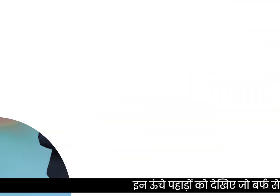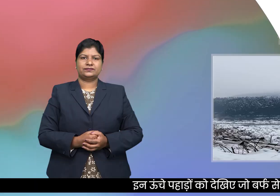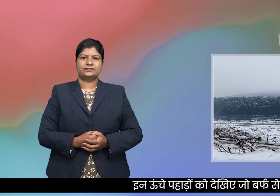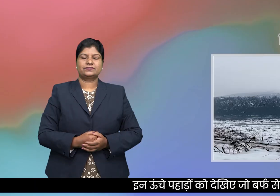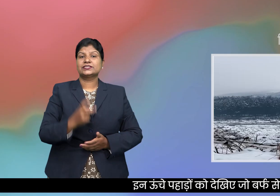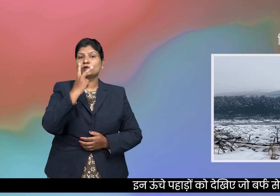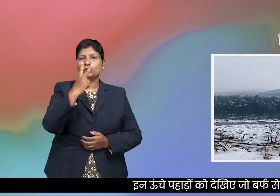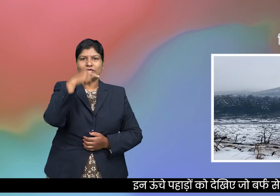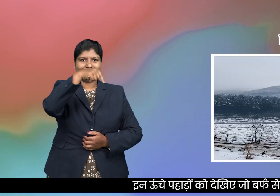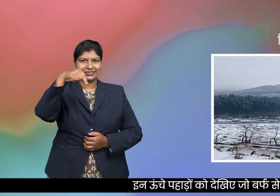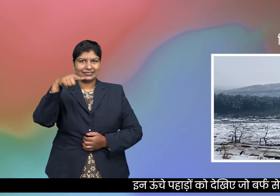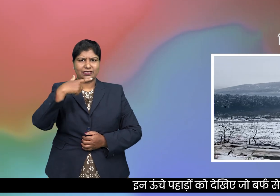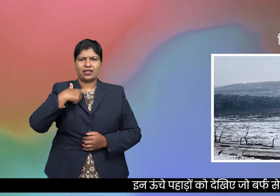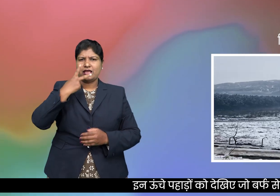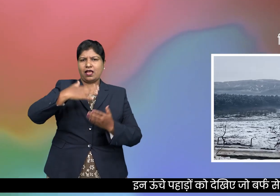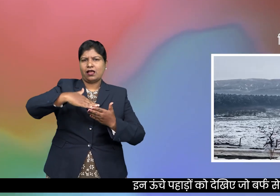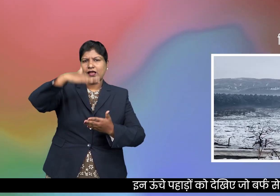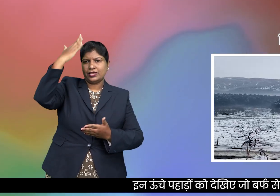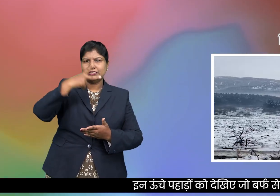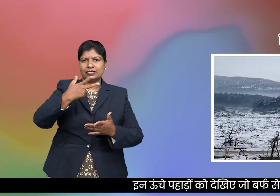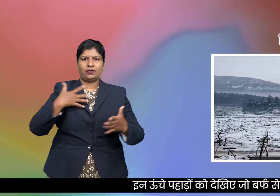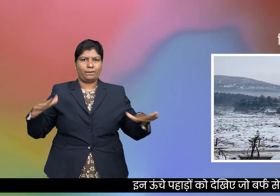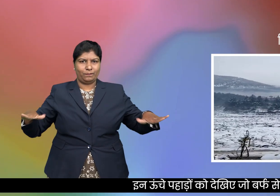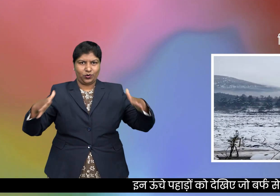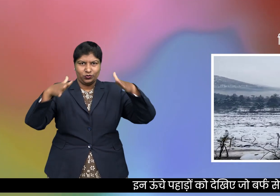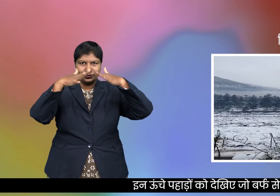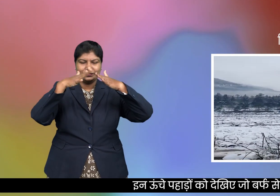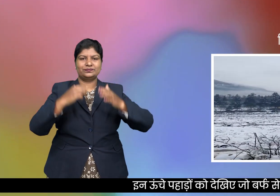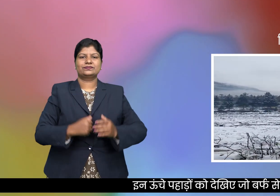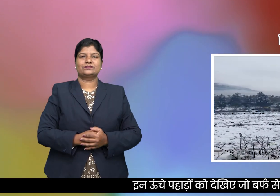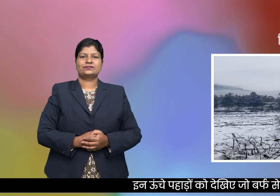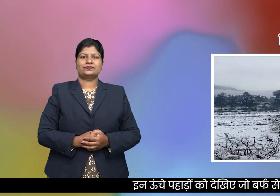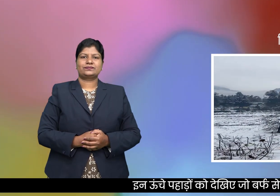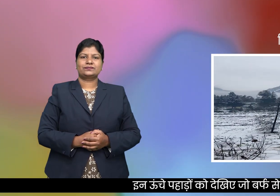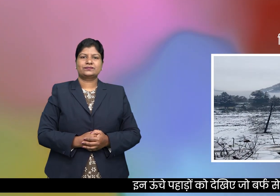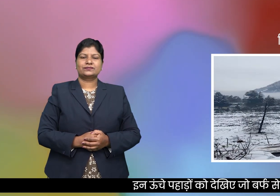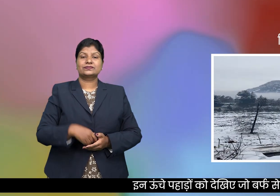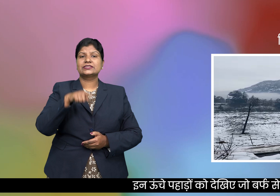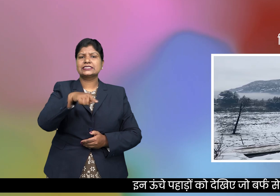इन ऊंचे पहाड़ों को दिखाए जो बर्फ से ढके हुए हैं।